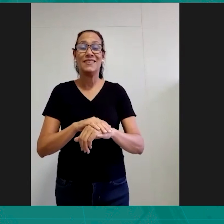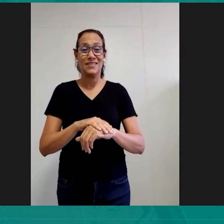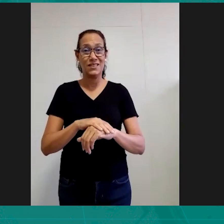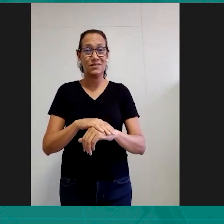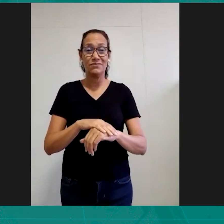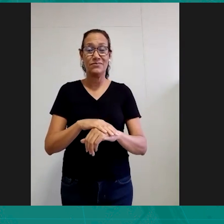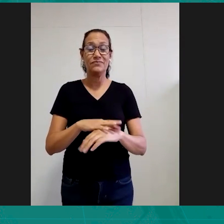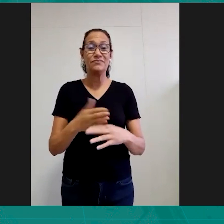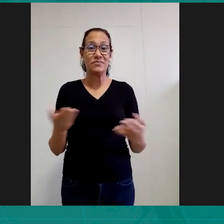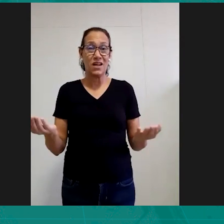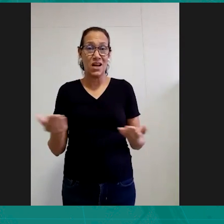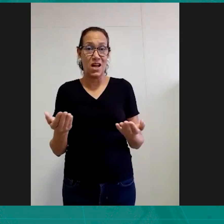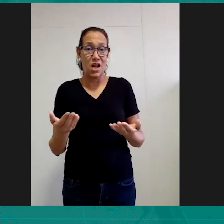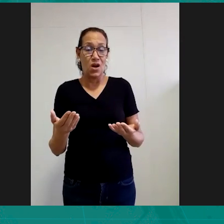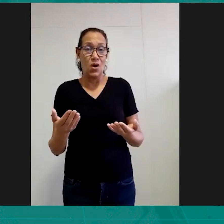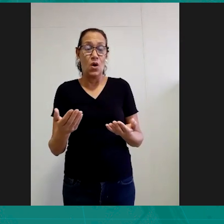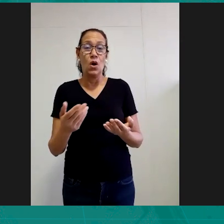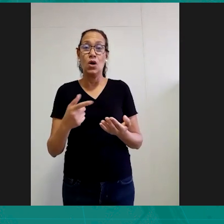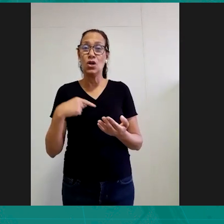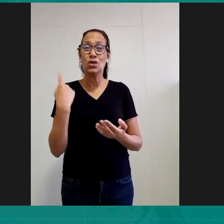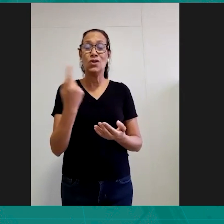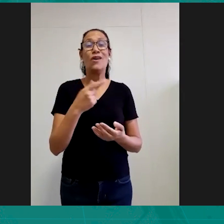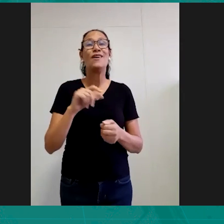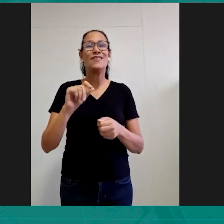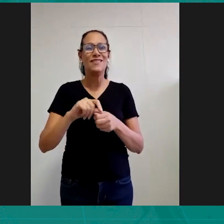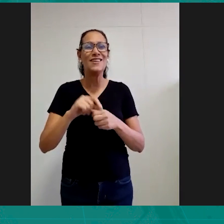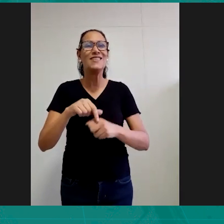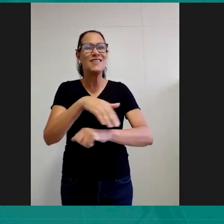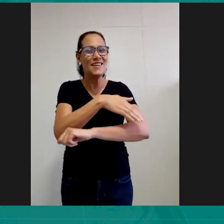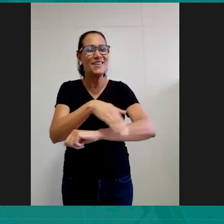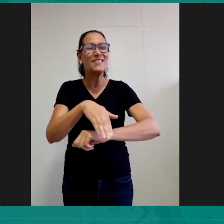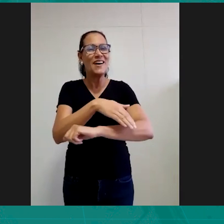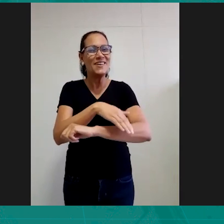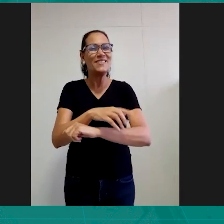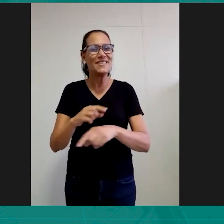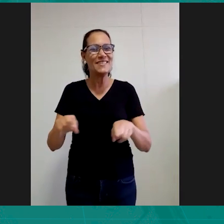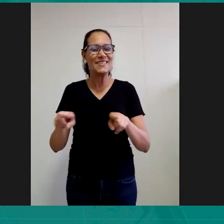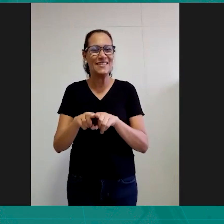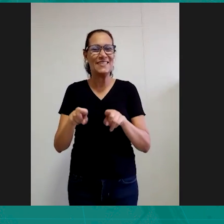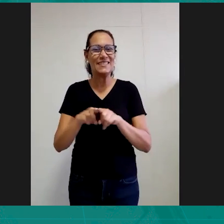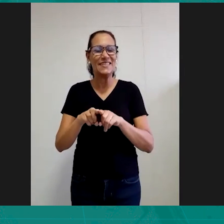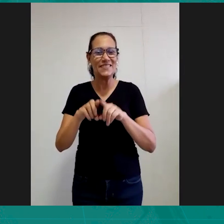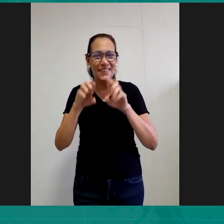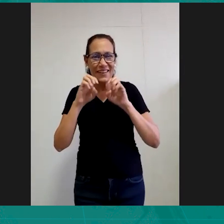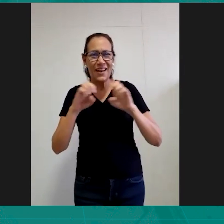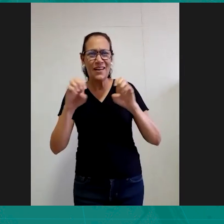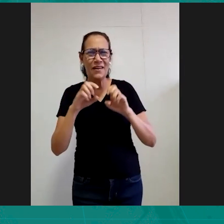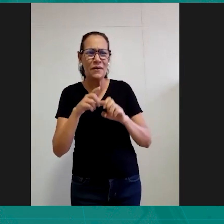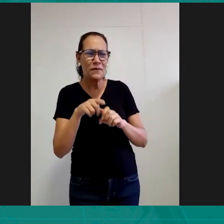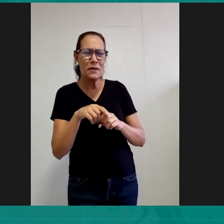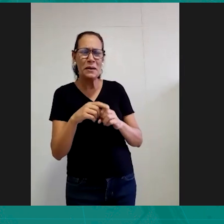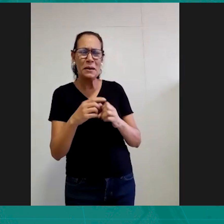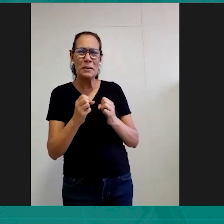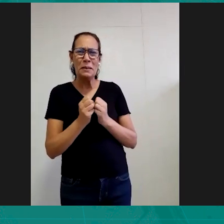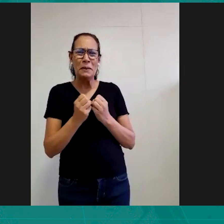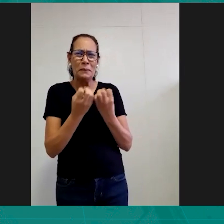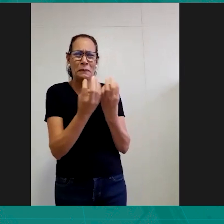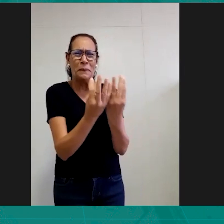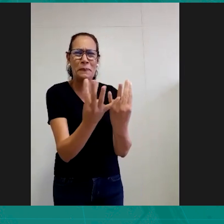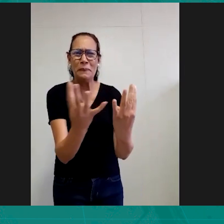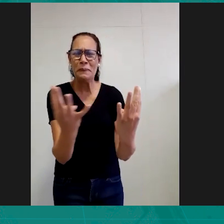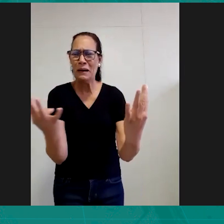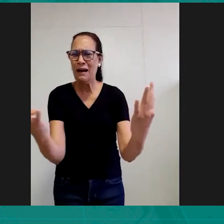Por quê? Porque Jesus, vendo as multidões, compadeceu-se delas, porque